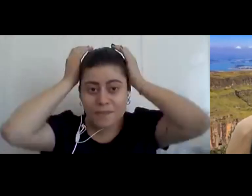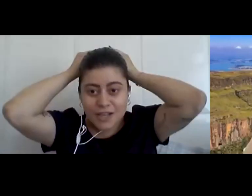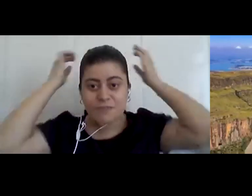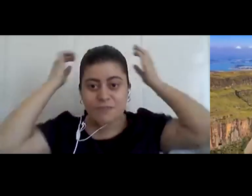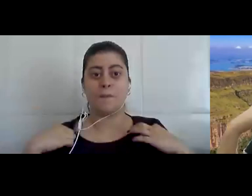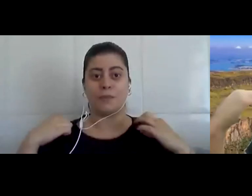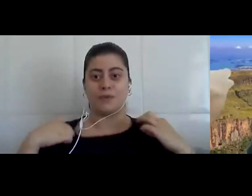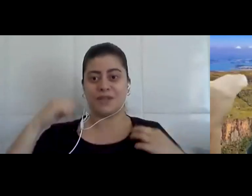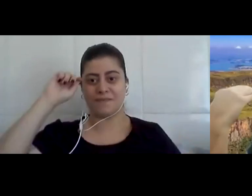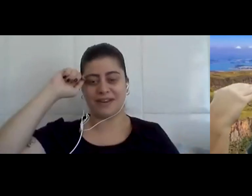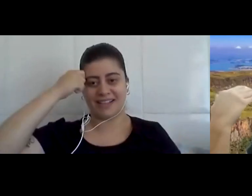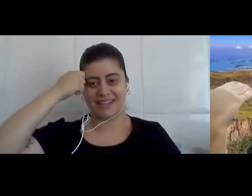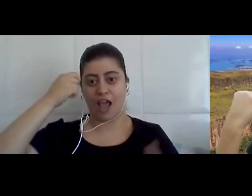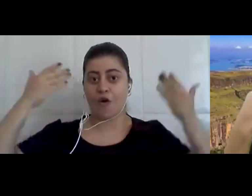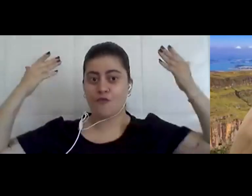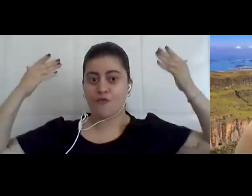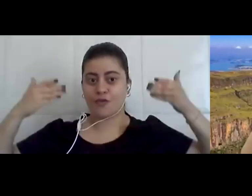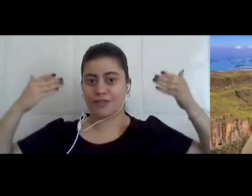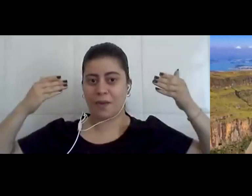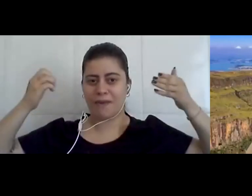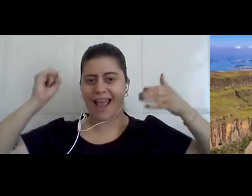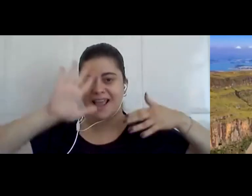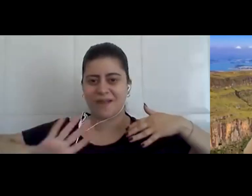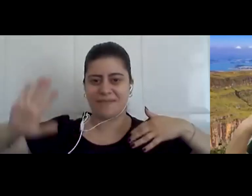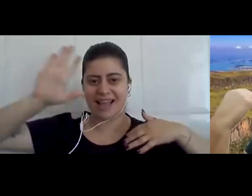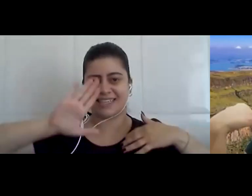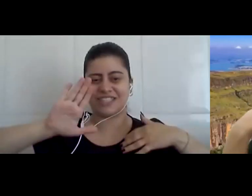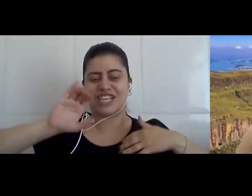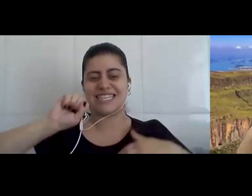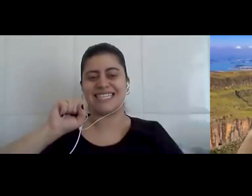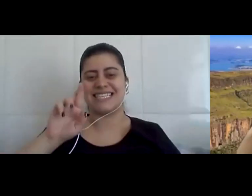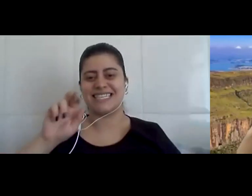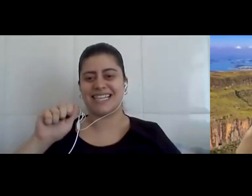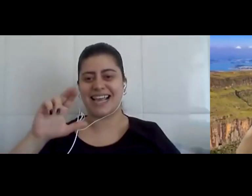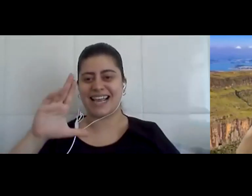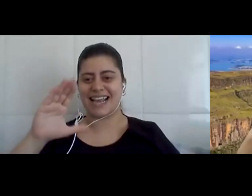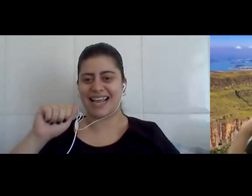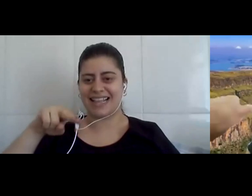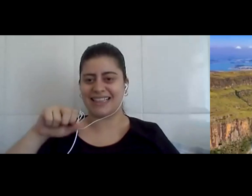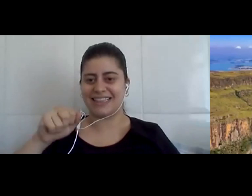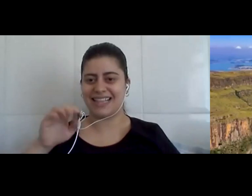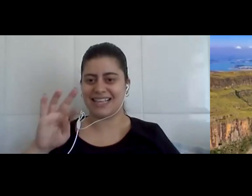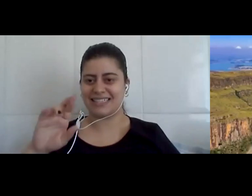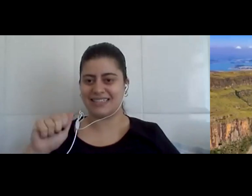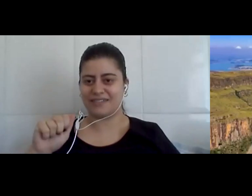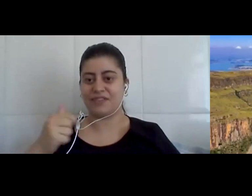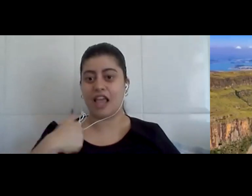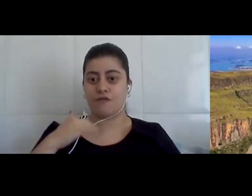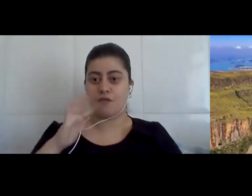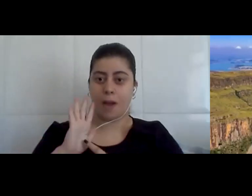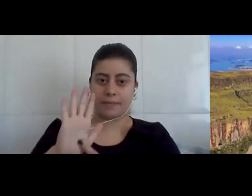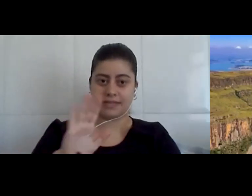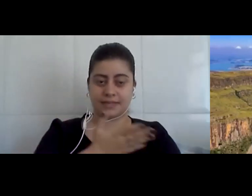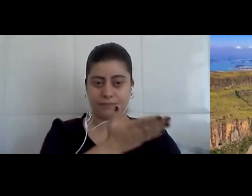preta. Ao fundo tem uma imagem da Serra da Canastra, ao fundo da minha tela. Bom, o que eu vou apresentar para